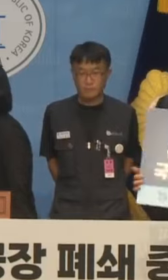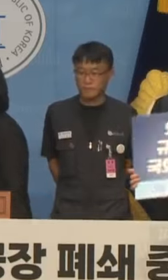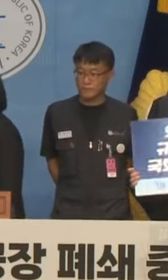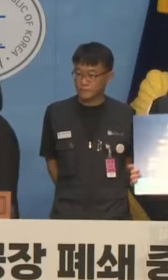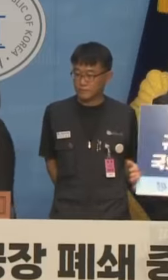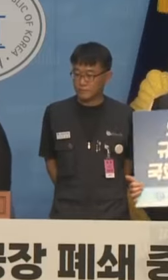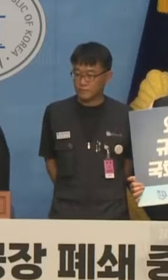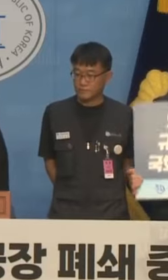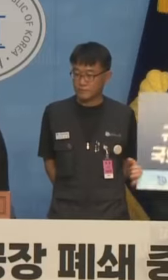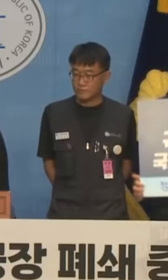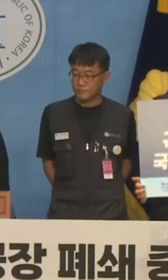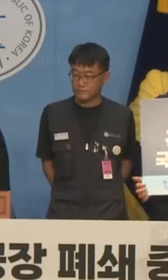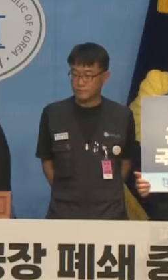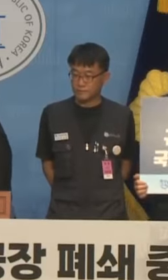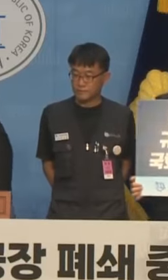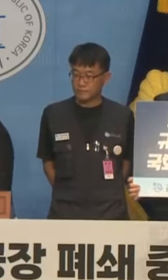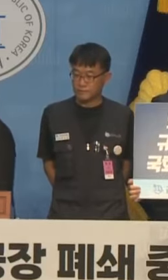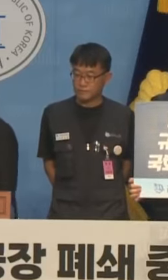연일 보내요, 그죠?